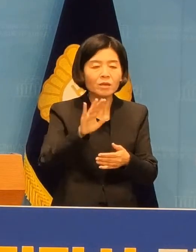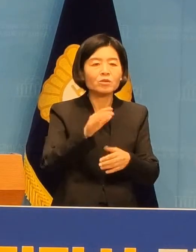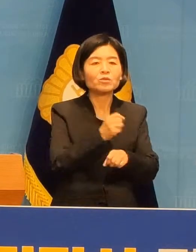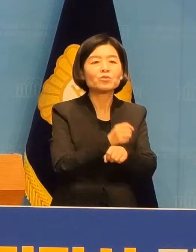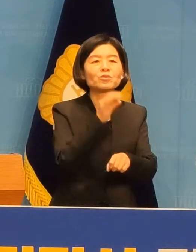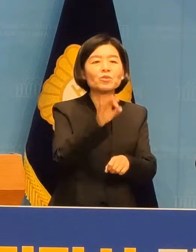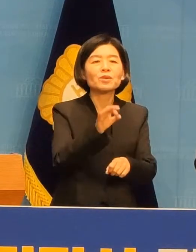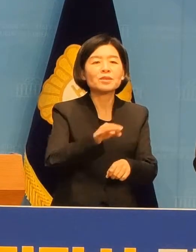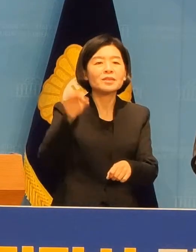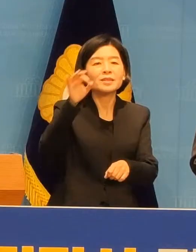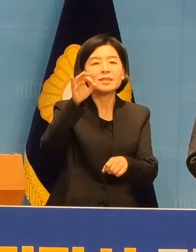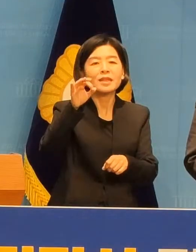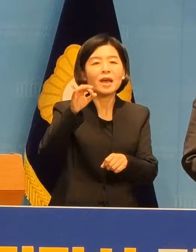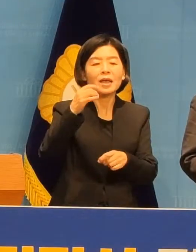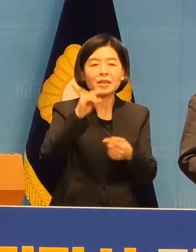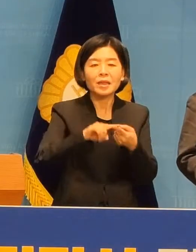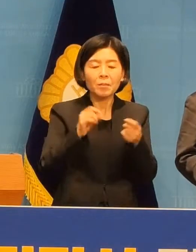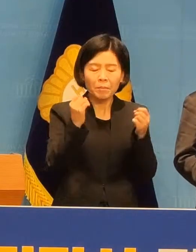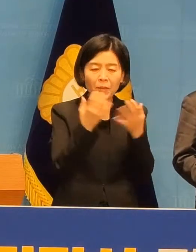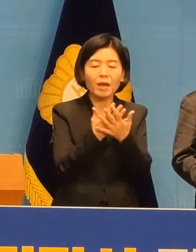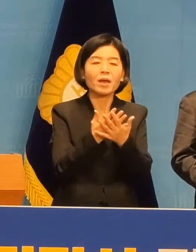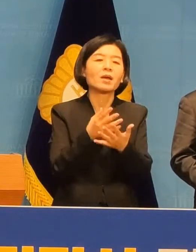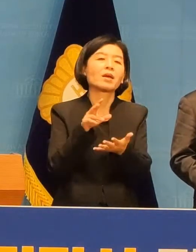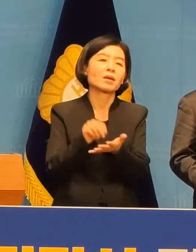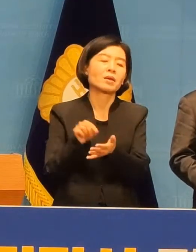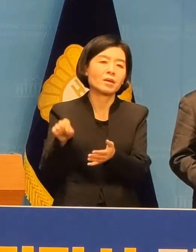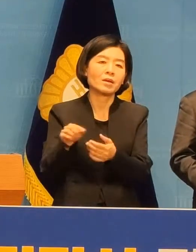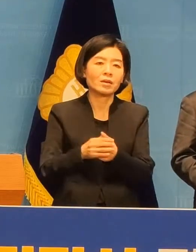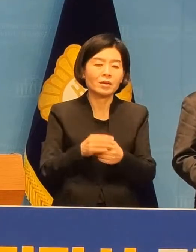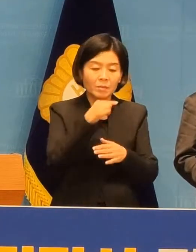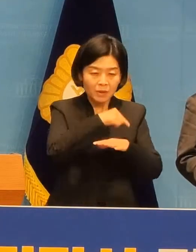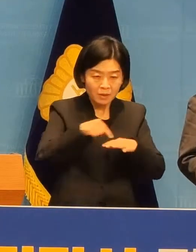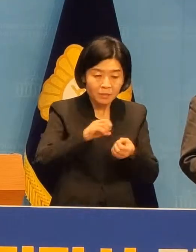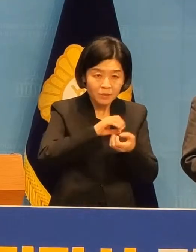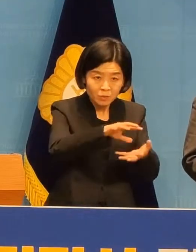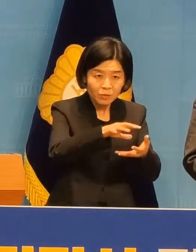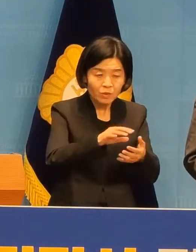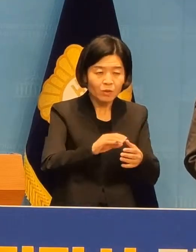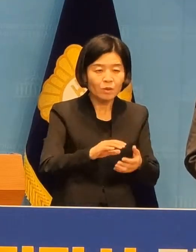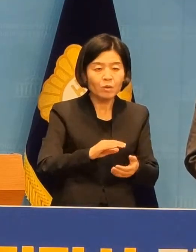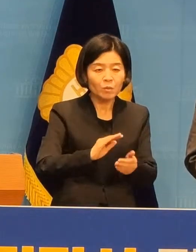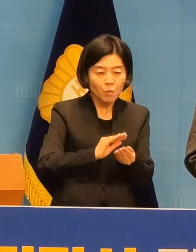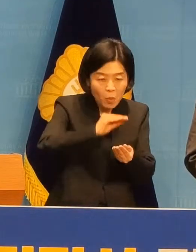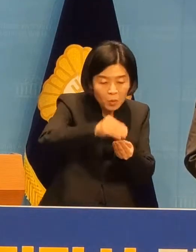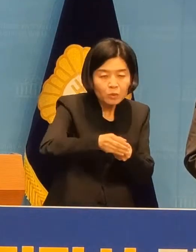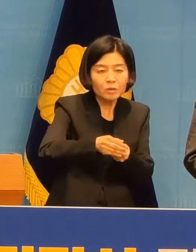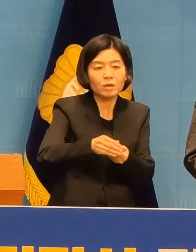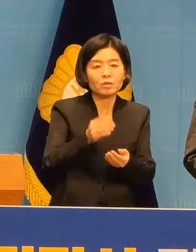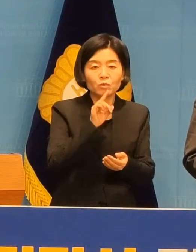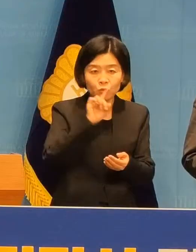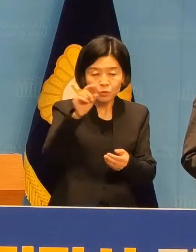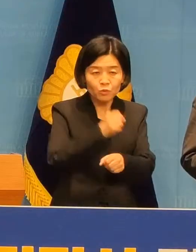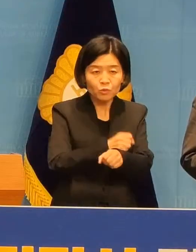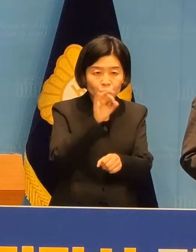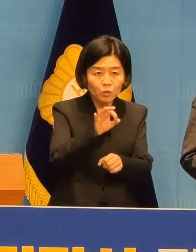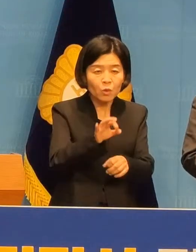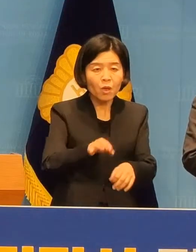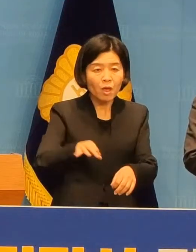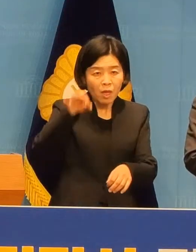불과함을 지적했습니다. 배달의 민족은 포장 주문 수수료 부과와 CPC 광고